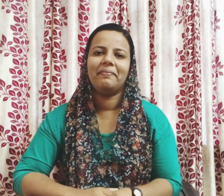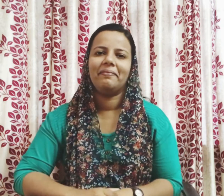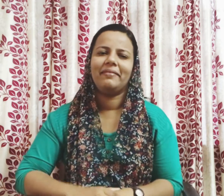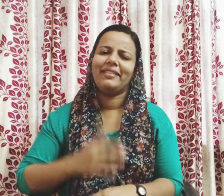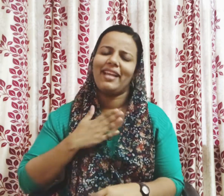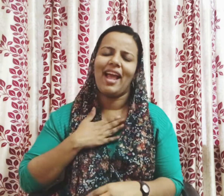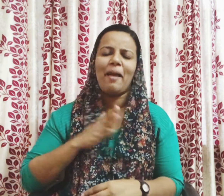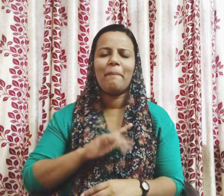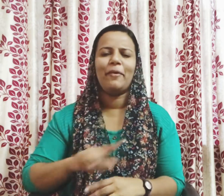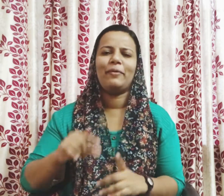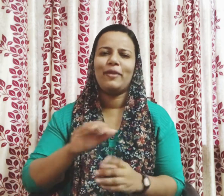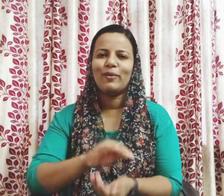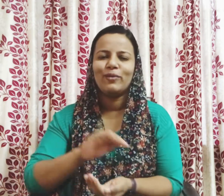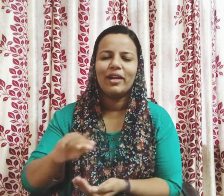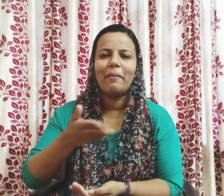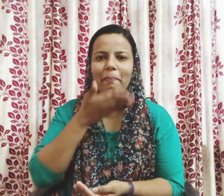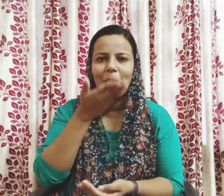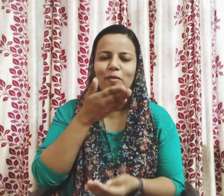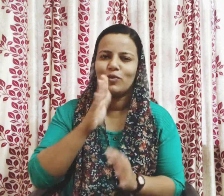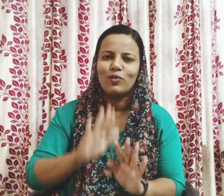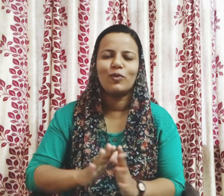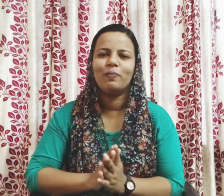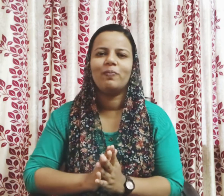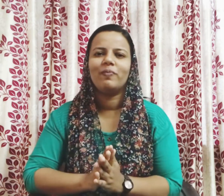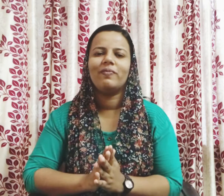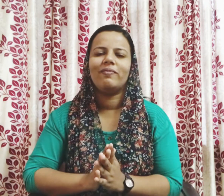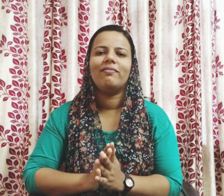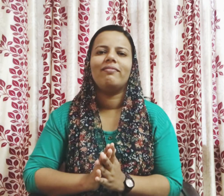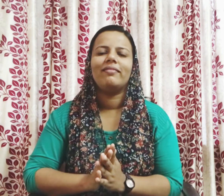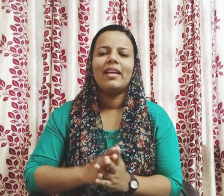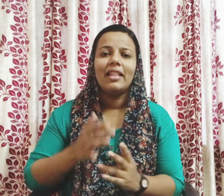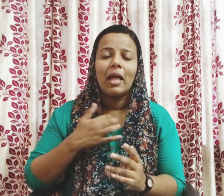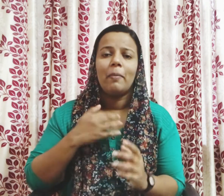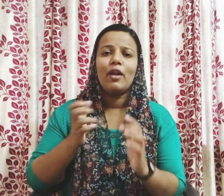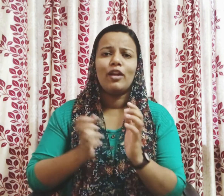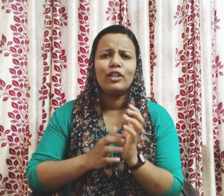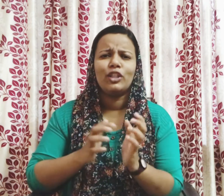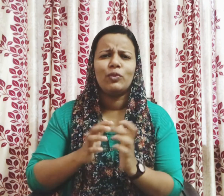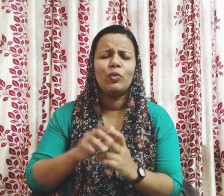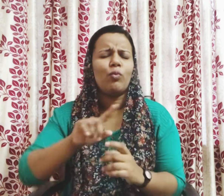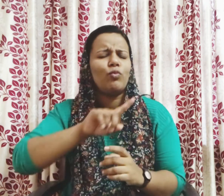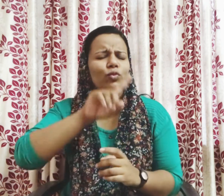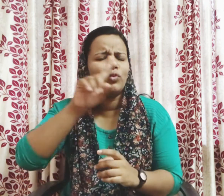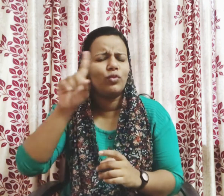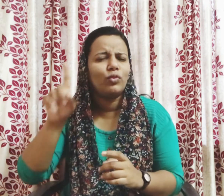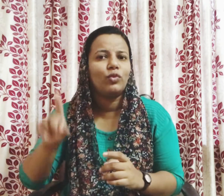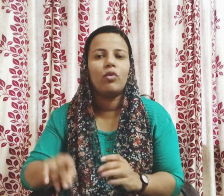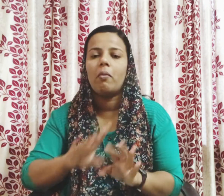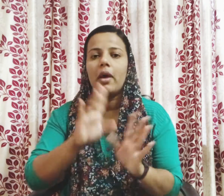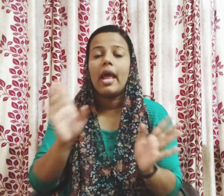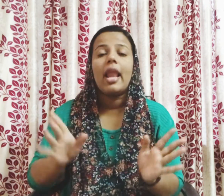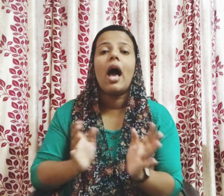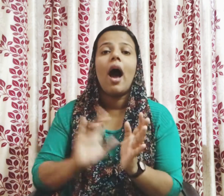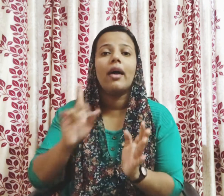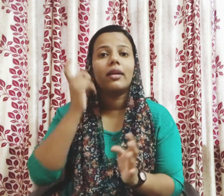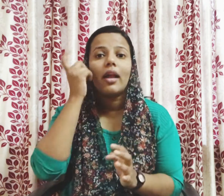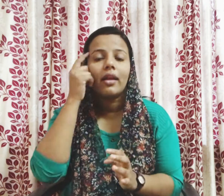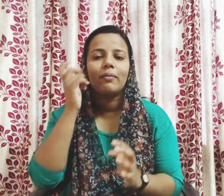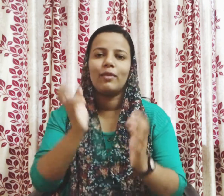എൻ്റെ കുഞ്ഞുങ്ങൾക്ക് പറഞ്ഞു കൊടുക്കുമ്പോൾ അവരോട് ഞാൻ ഇങ്ങനൊരു കാര്യം പറഞ്ഞു, കർത്താവിനാണ് നമ്മുടെ ഈ ഒരു ദിവസം മുഴുവൻ അറിയാവുന്നത്. അപ്പോൾ ഈ